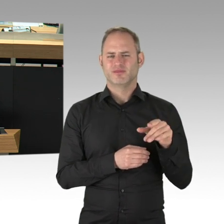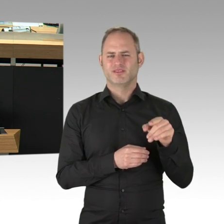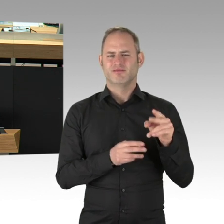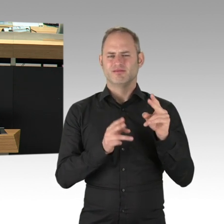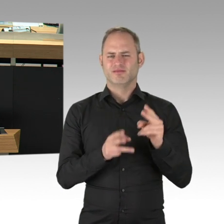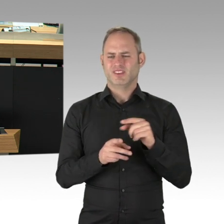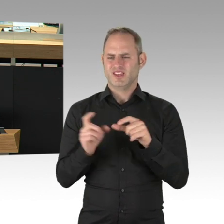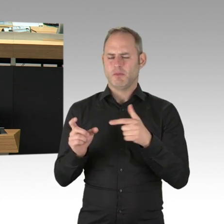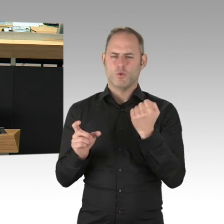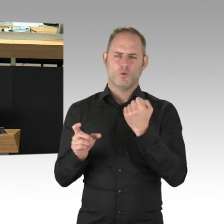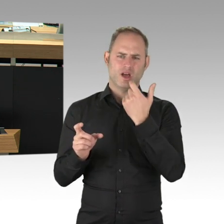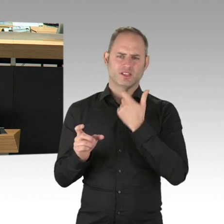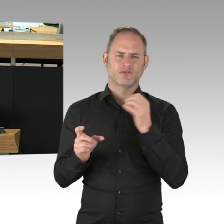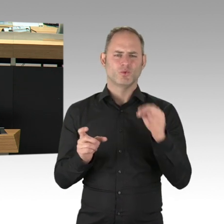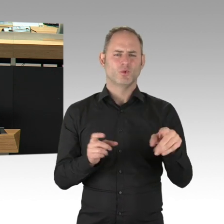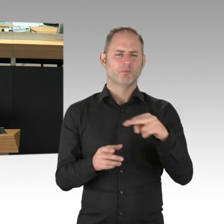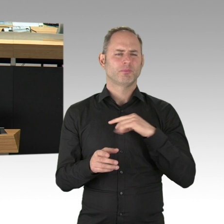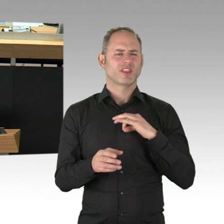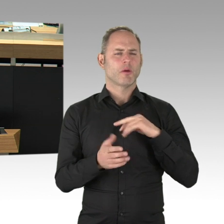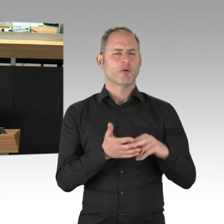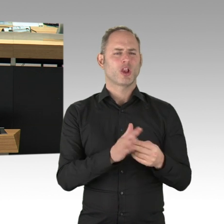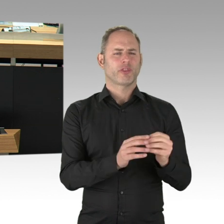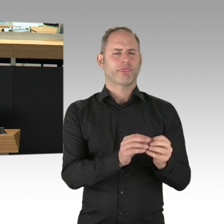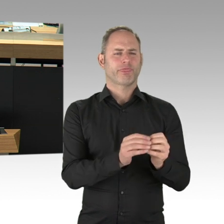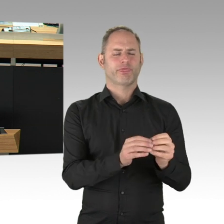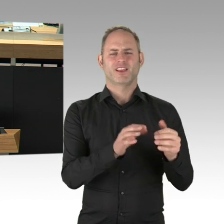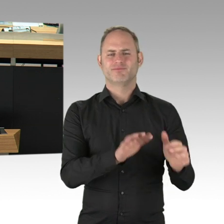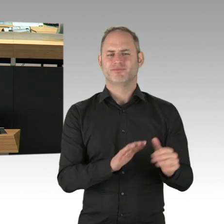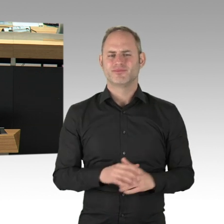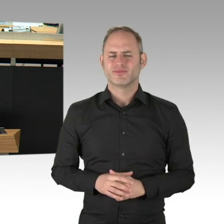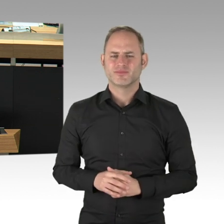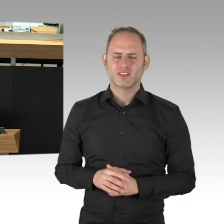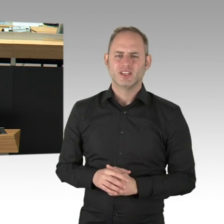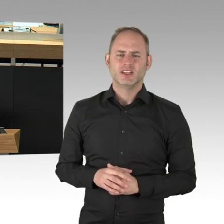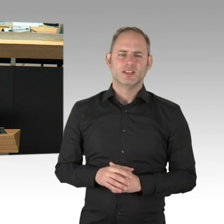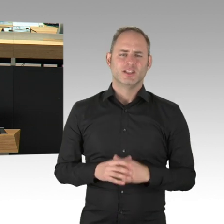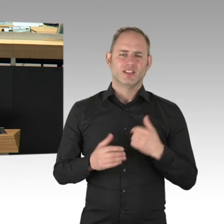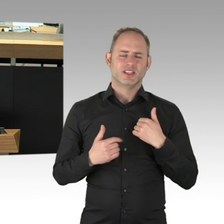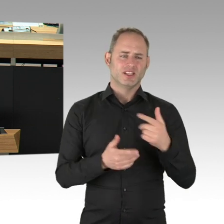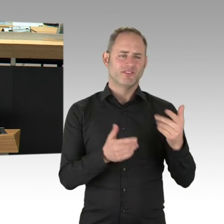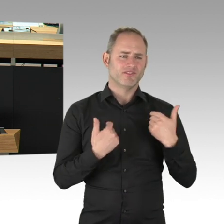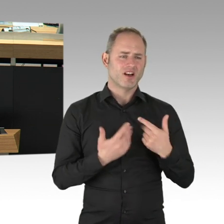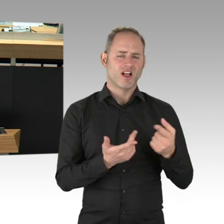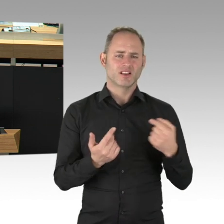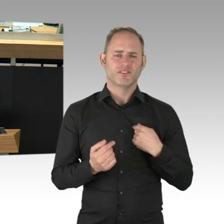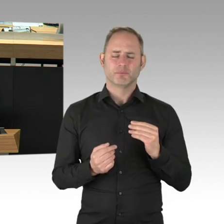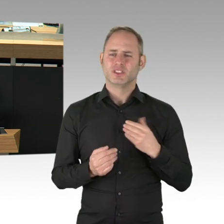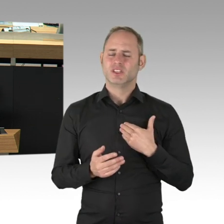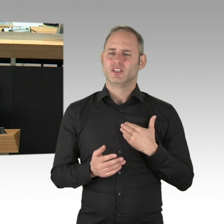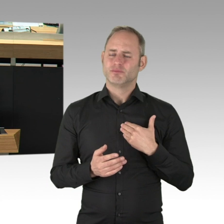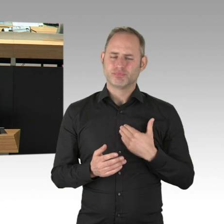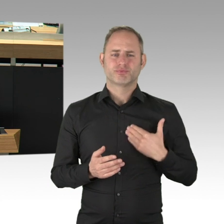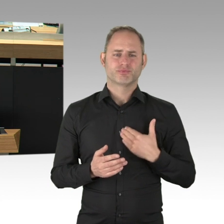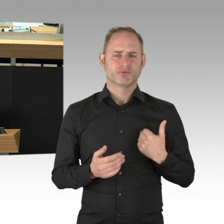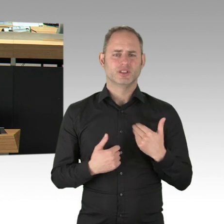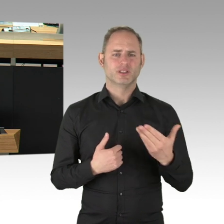Fällen jenseits der notorisch antisemitischen Neonazis die wirklichen Täter sind. Die AfD bekennt